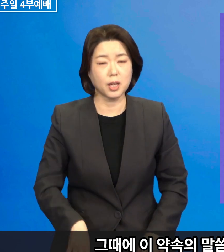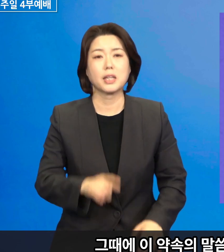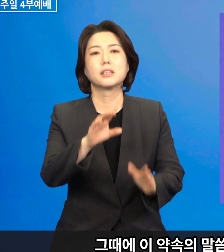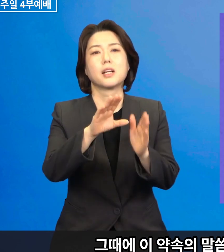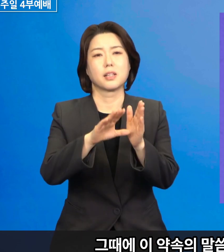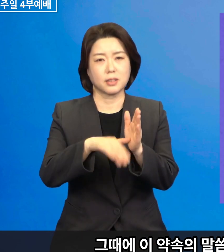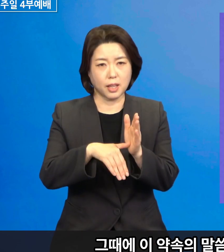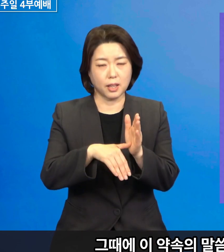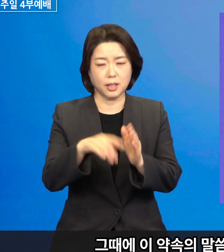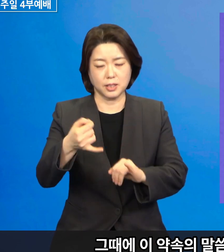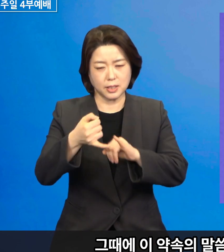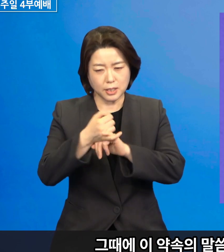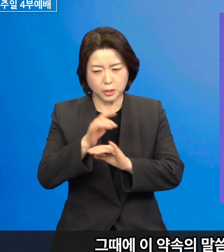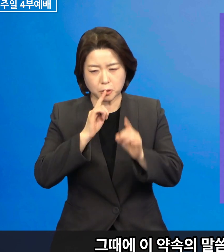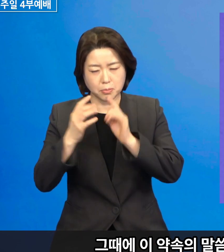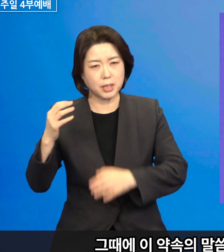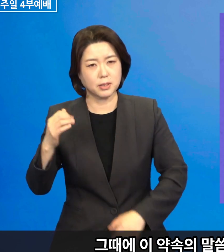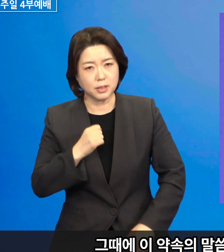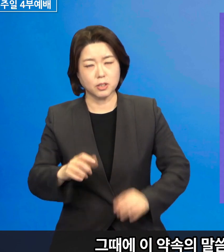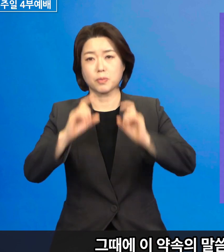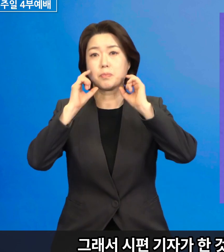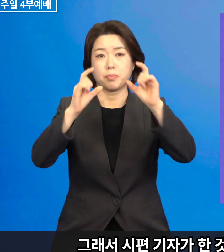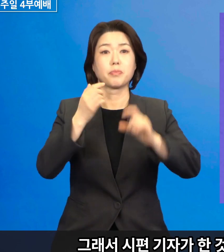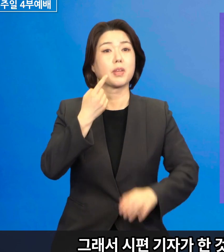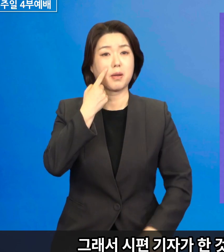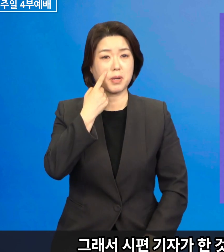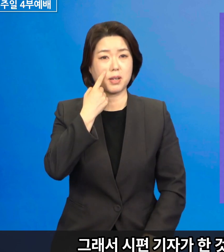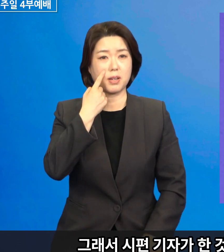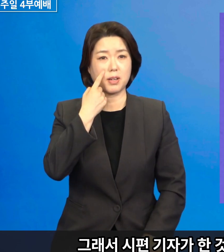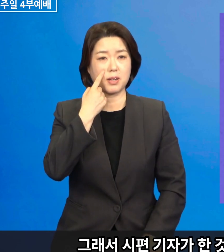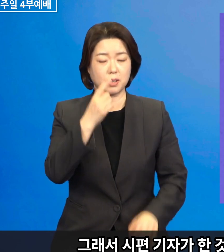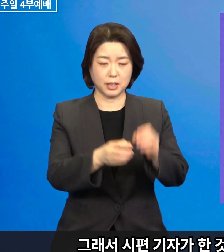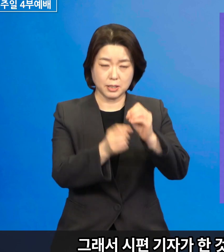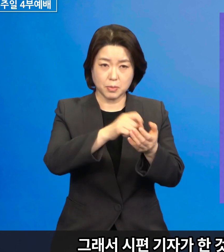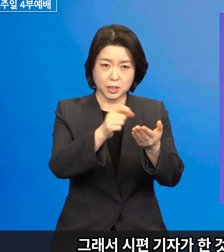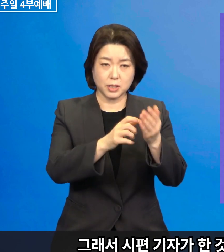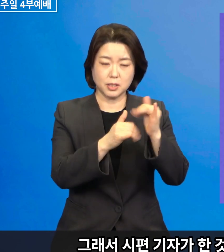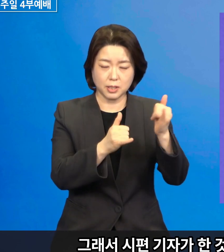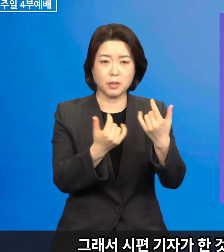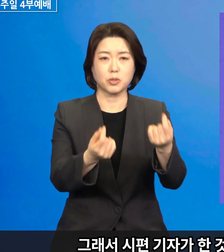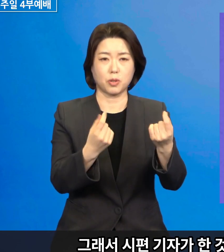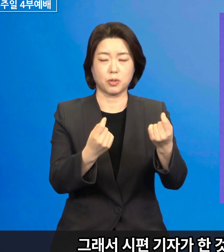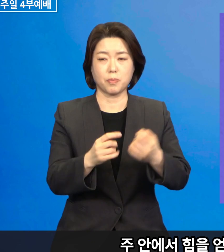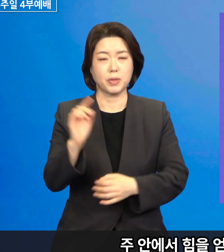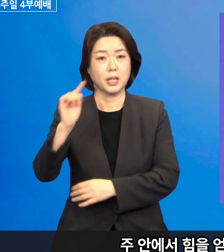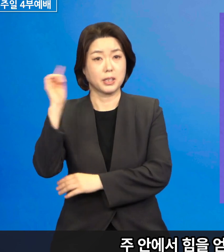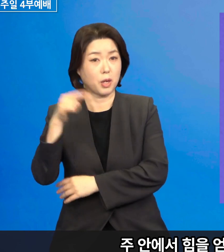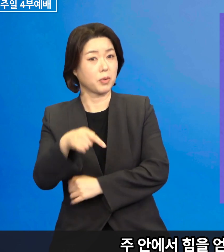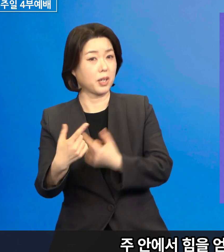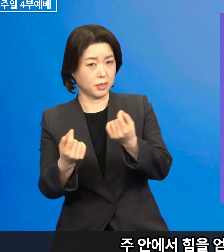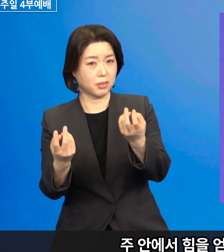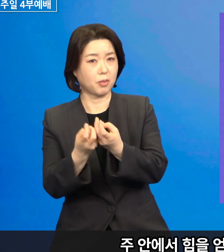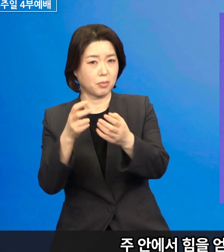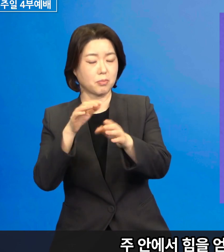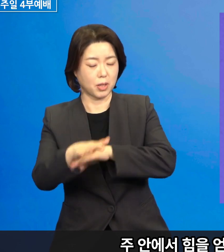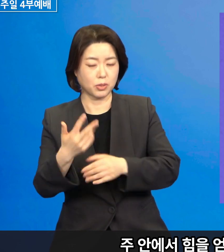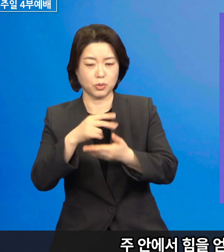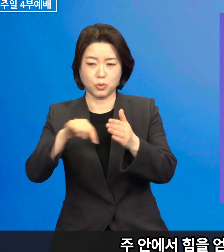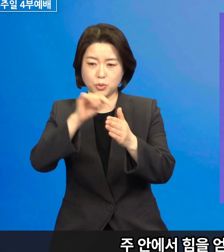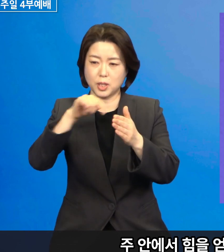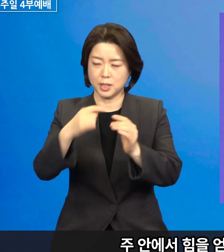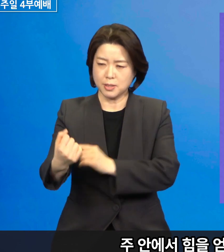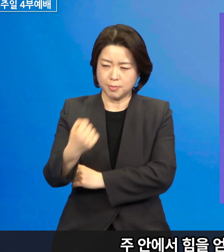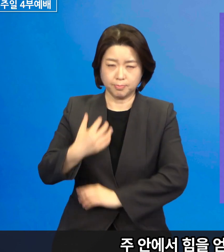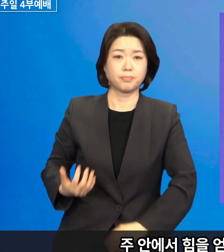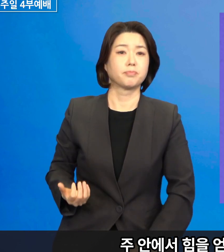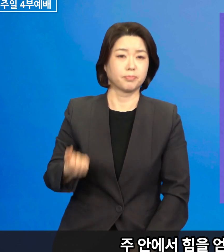그때에 이 약속해 가지고 말씀을 가지고 선포해 보세요. 그래서 시편 기자가 한 것처럼 다윗도 이런 방식으로 주 안에서 힘을